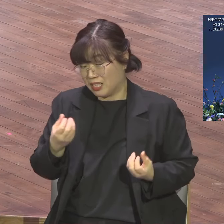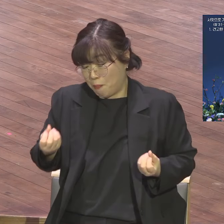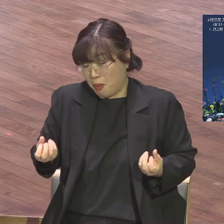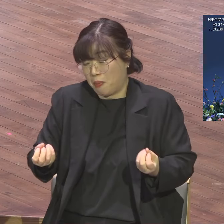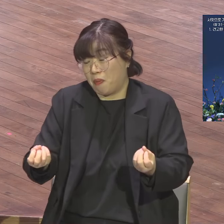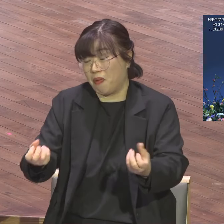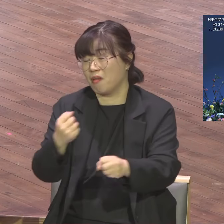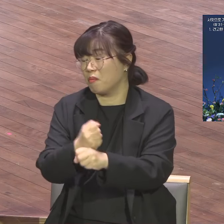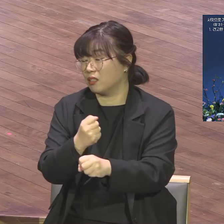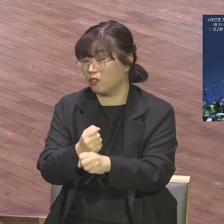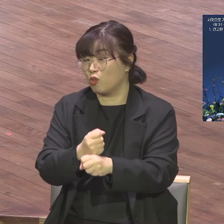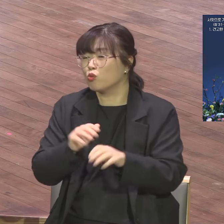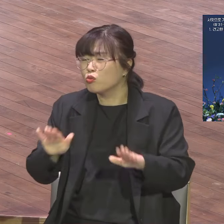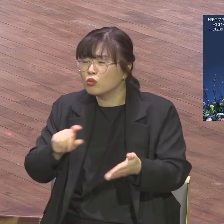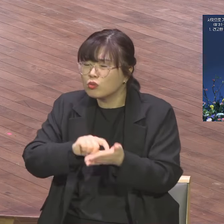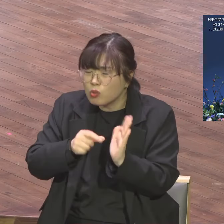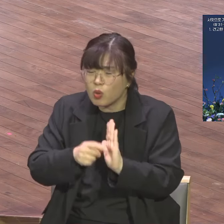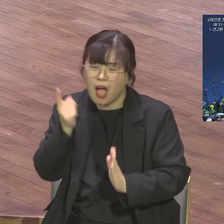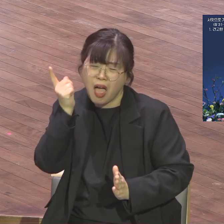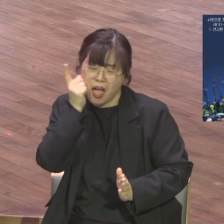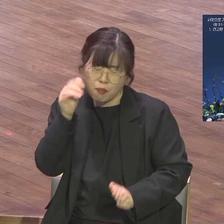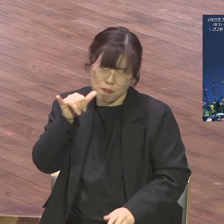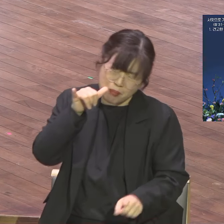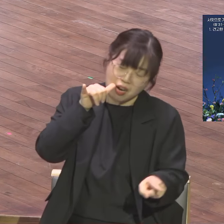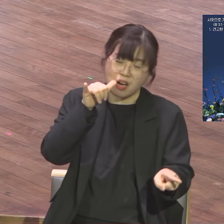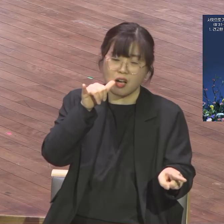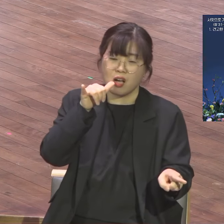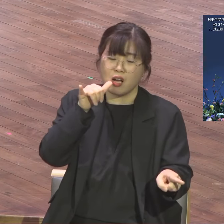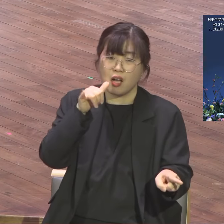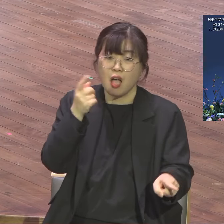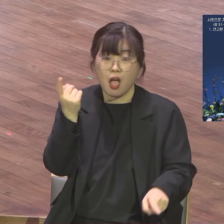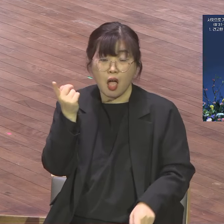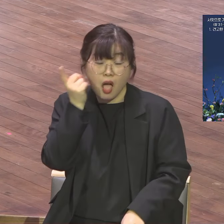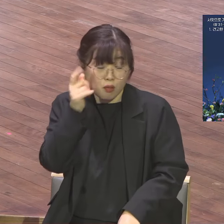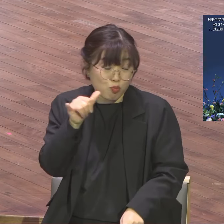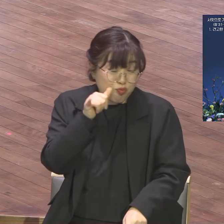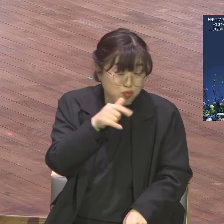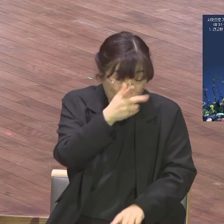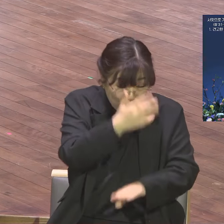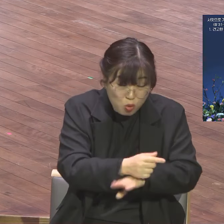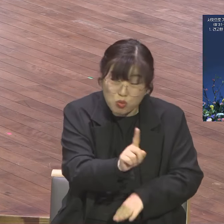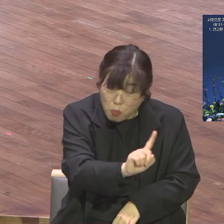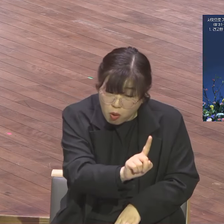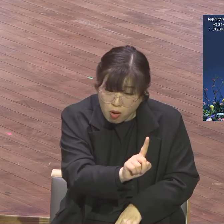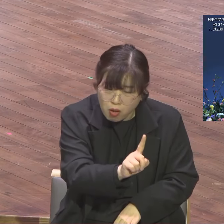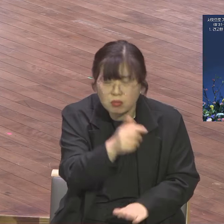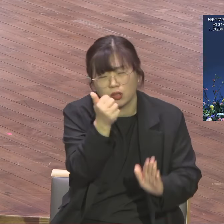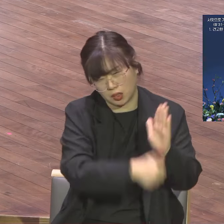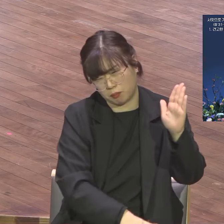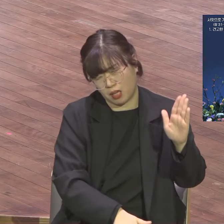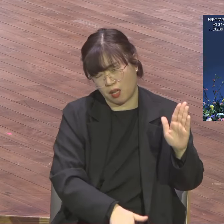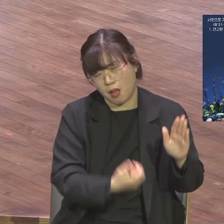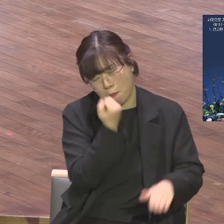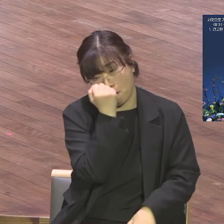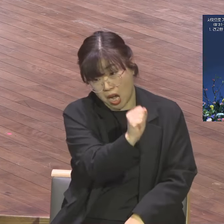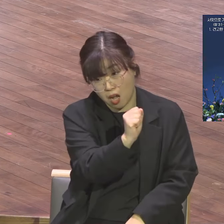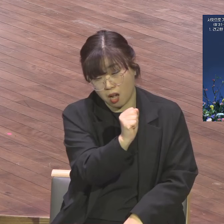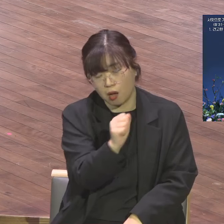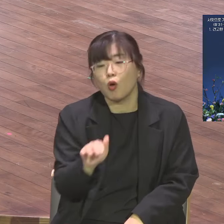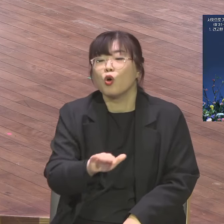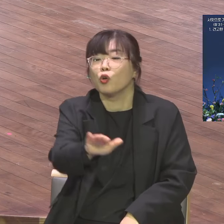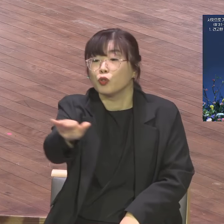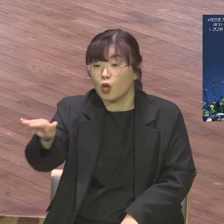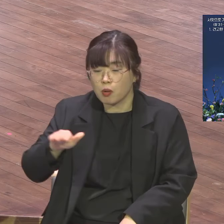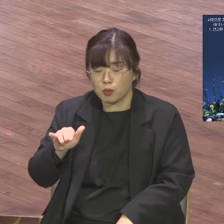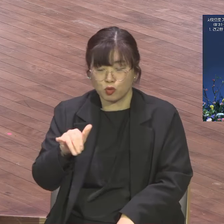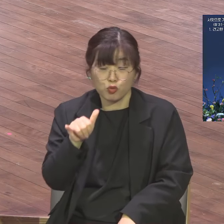자, 하나님의 말씀을 보는 것에 빠져있으면 뭐가 돼요? 썸이 됩니다. 네. 여러분 핸드폰